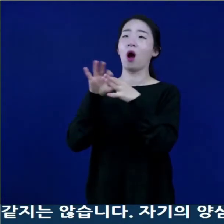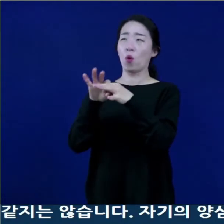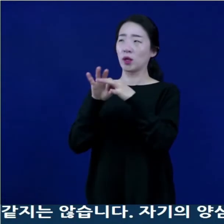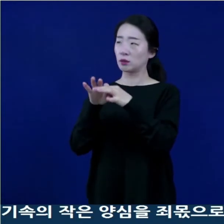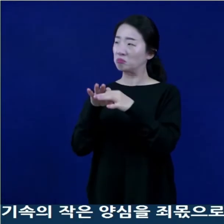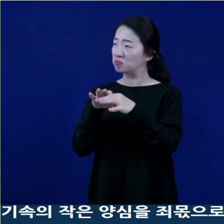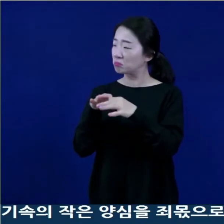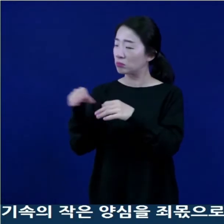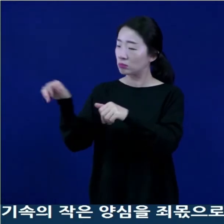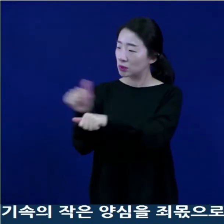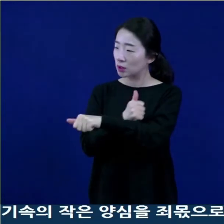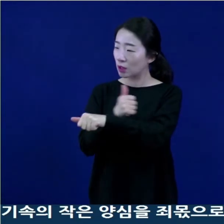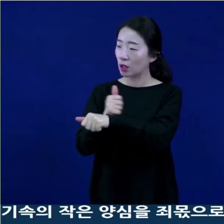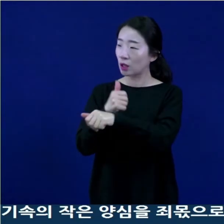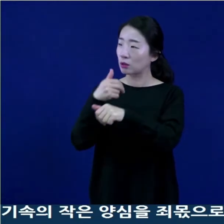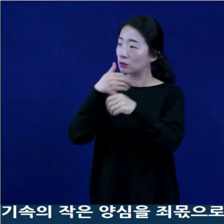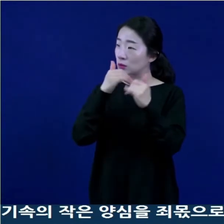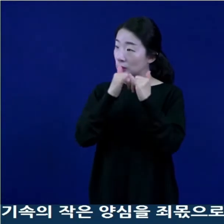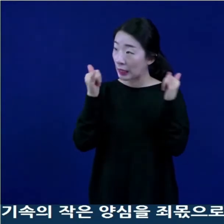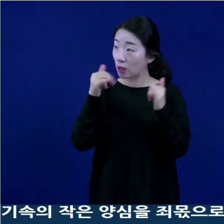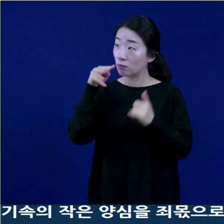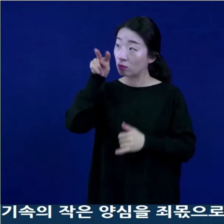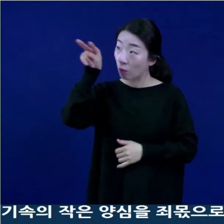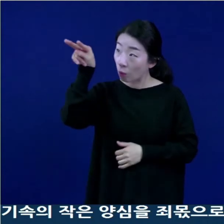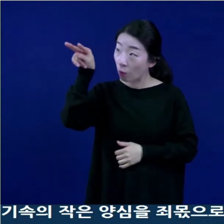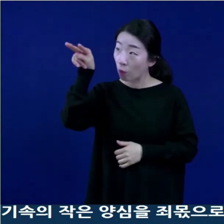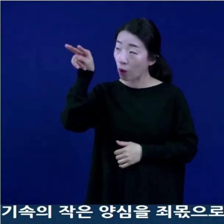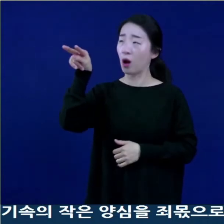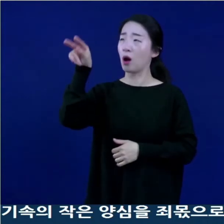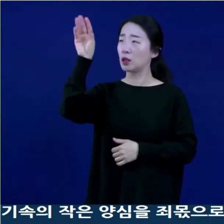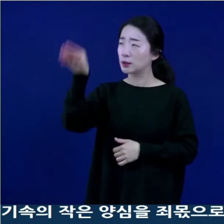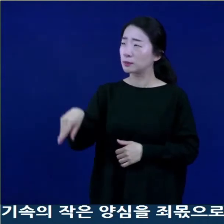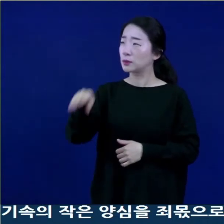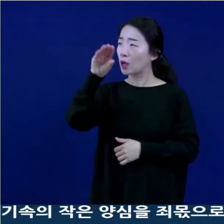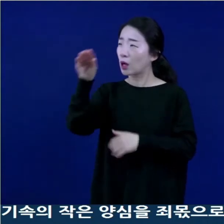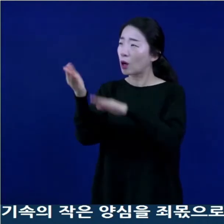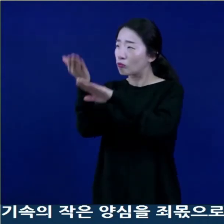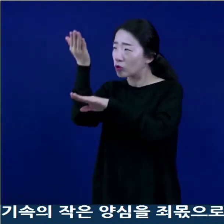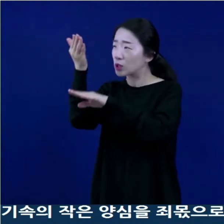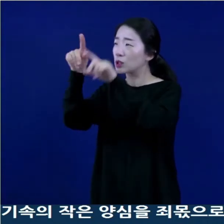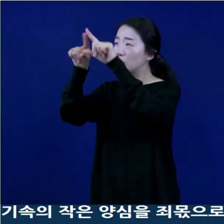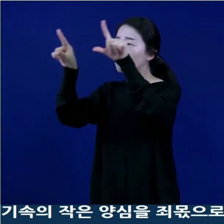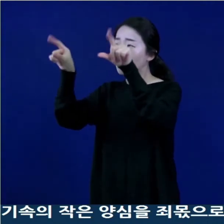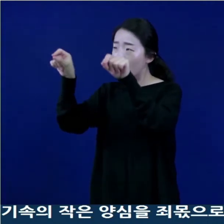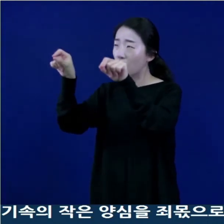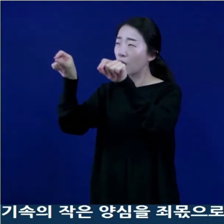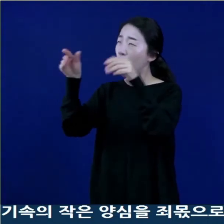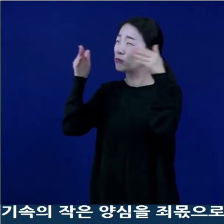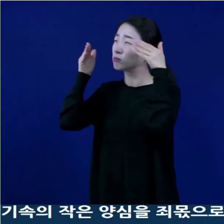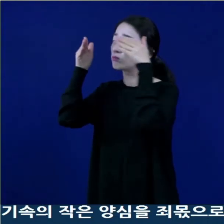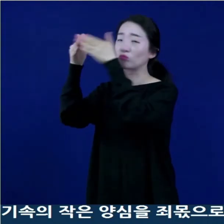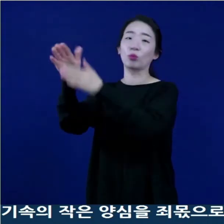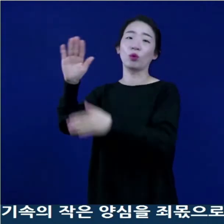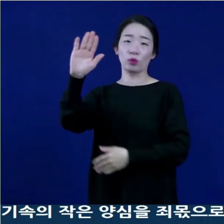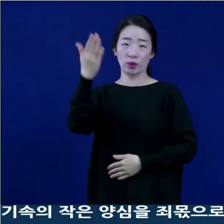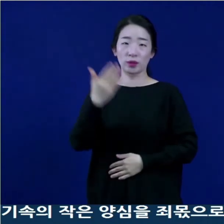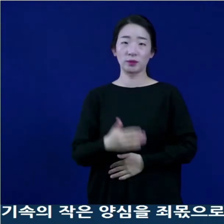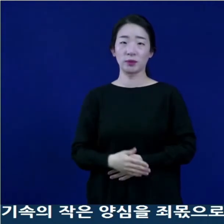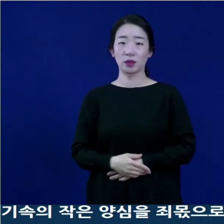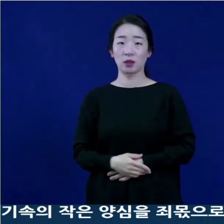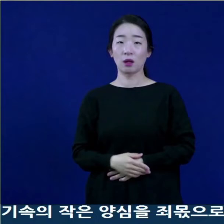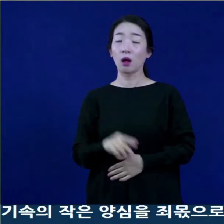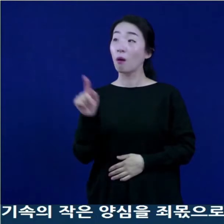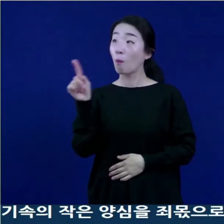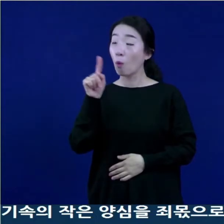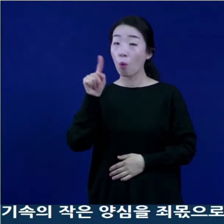지나가는 사람들마다 예수님 십자가 위에 달린 명패를 주목했다는 겁니다. 뭐가 써